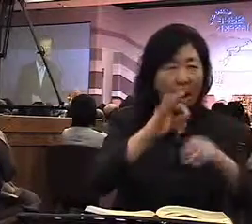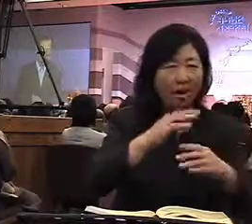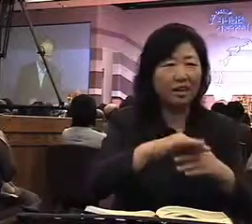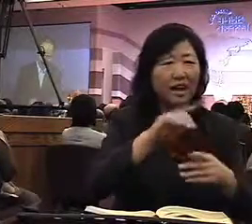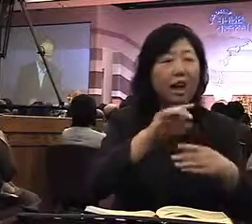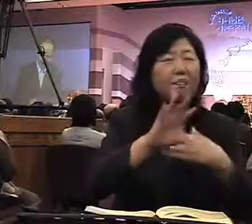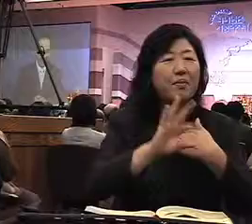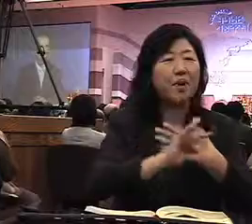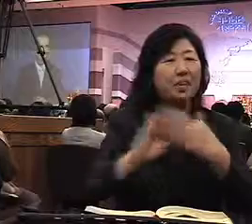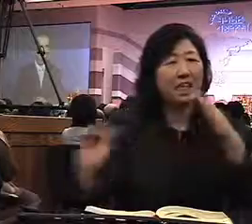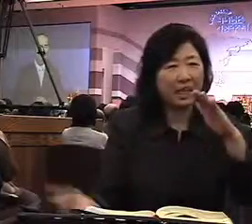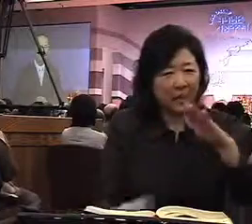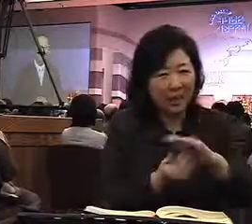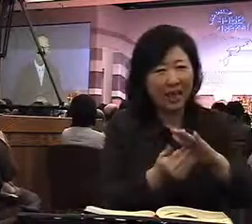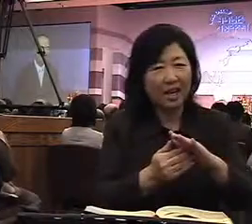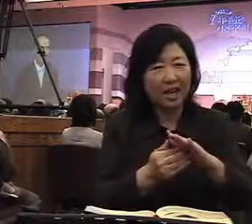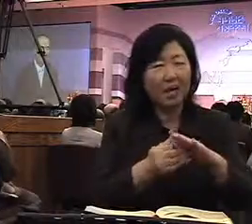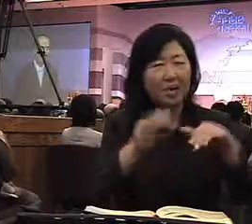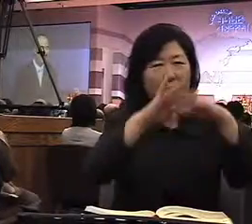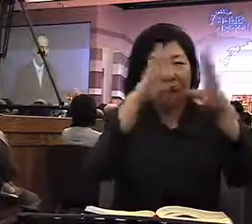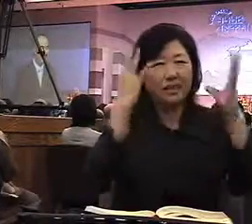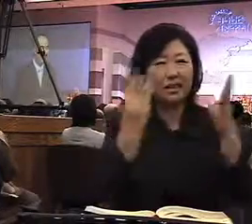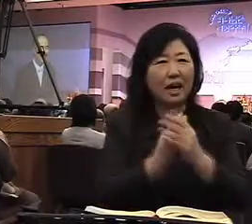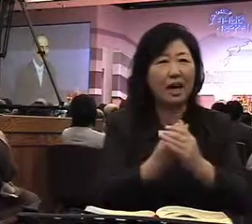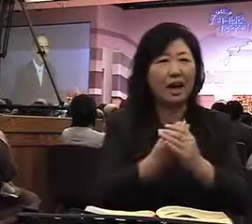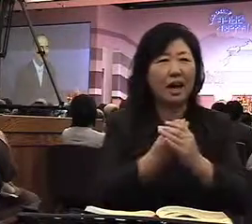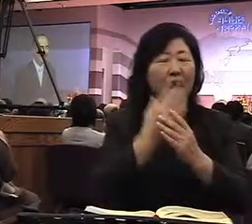이루리라. 너무 멋있어요. 만사의 운동이에요.